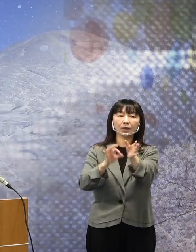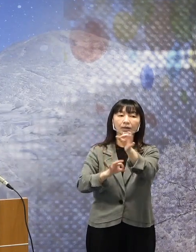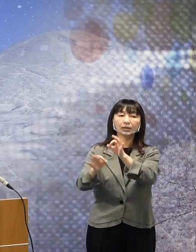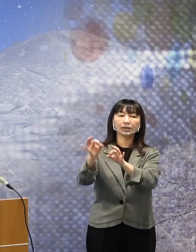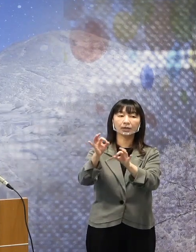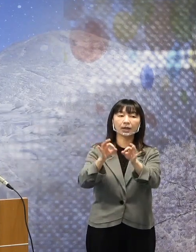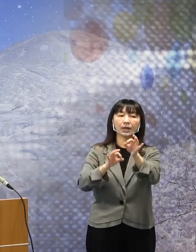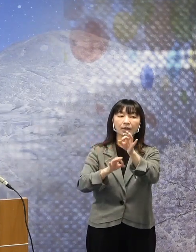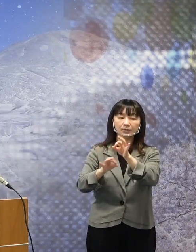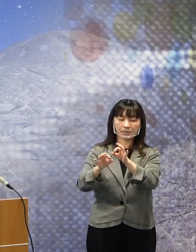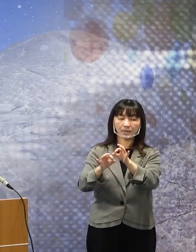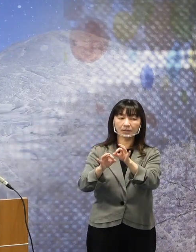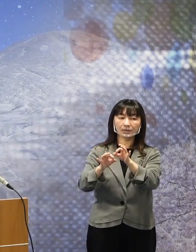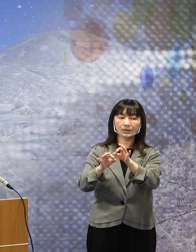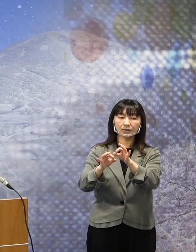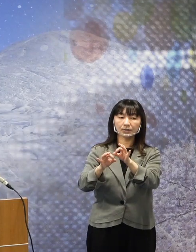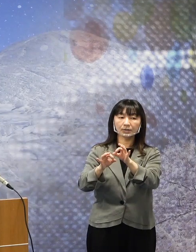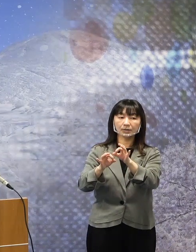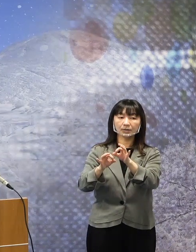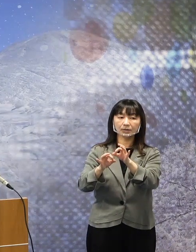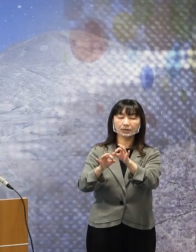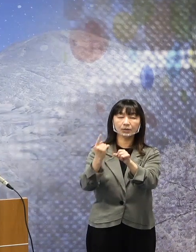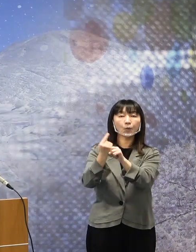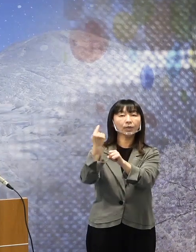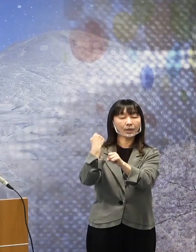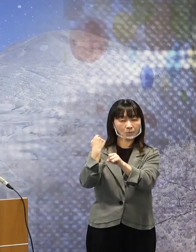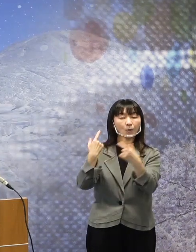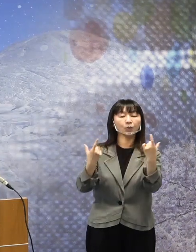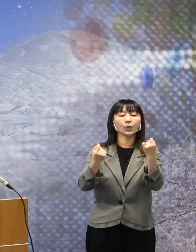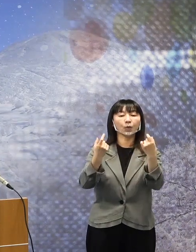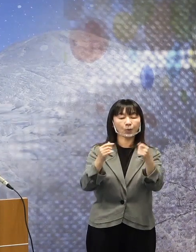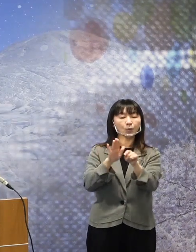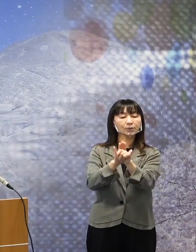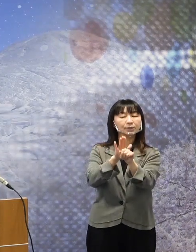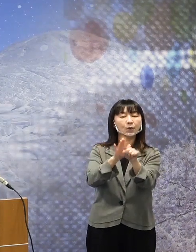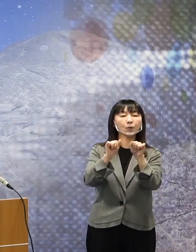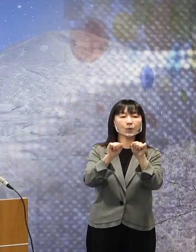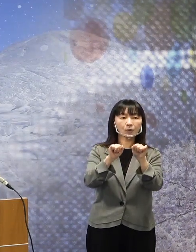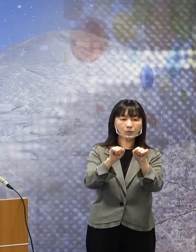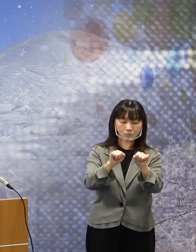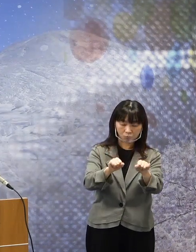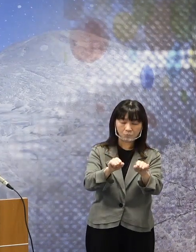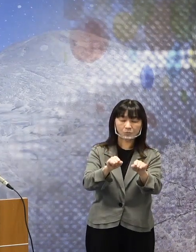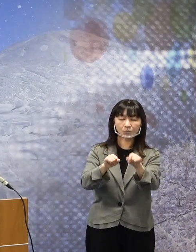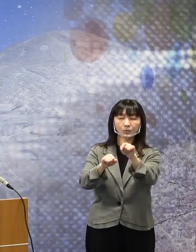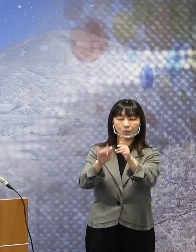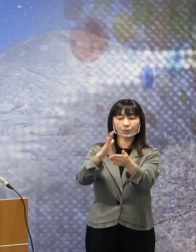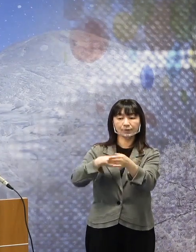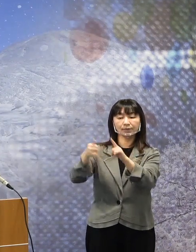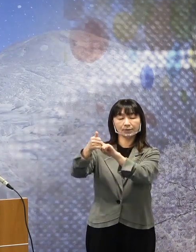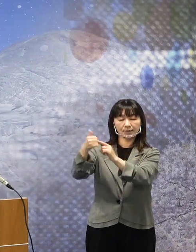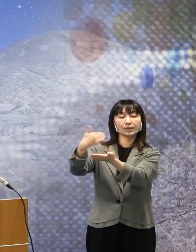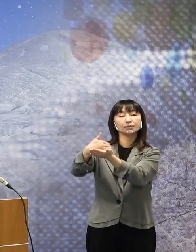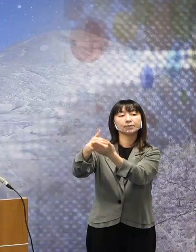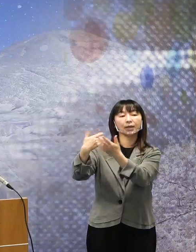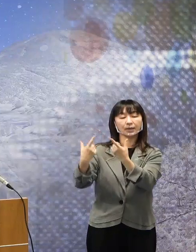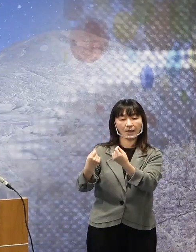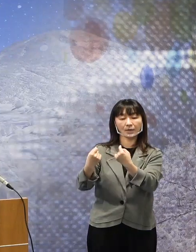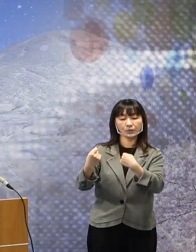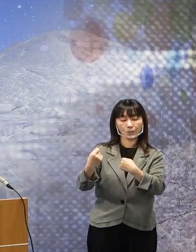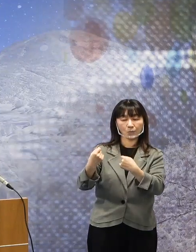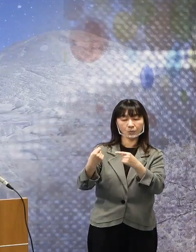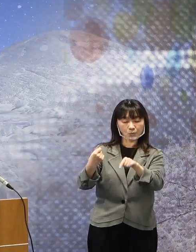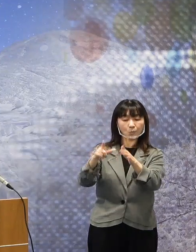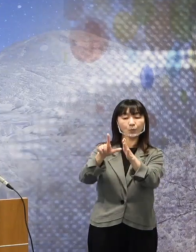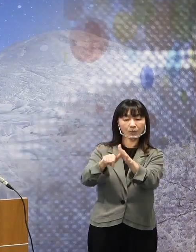の独自の策に対して支援を、昨年度と同様の支援をしていきますよとおっしゃったんです、知事が言いましたけども、それについての受け止めは